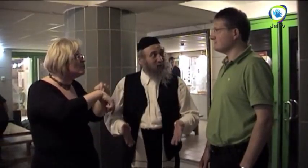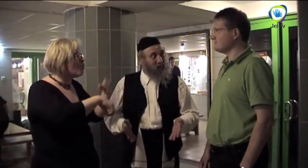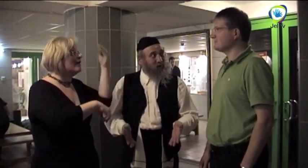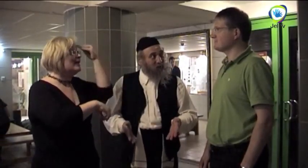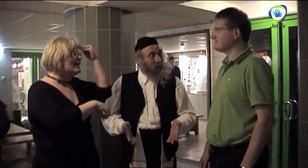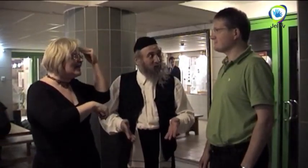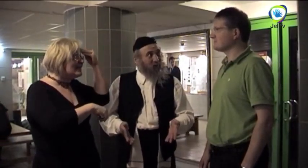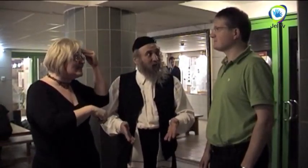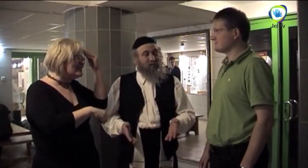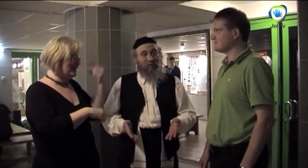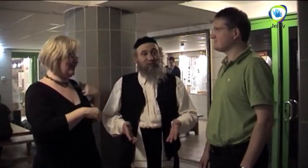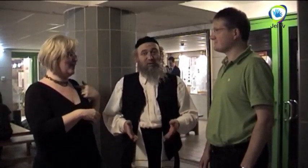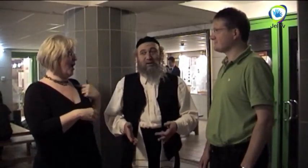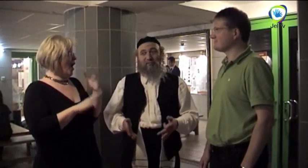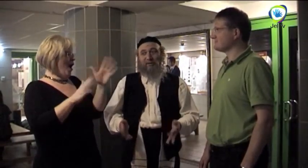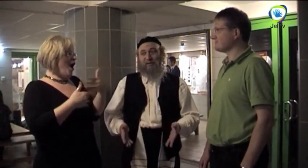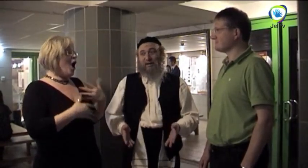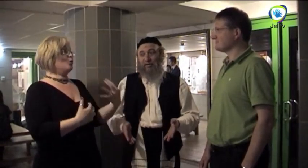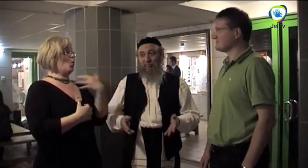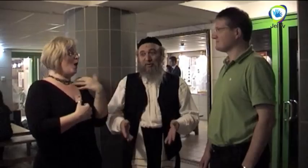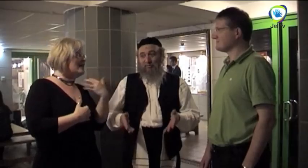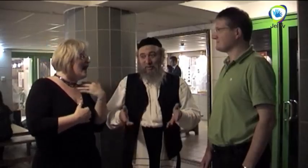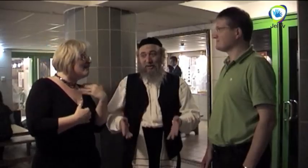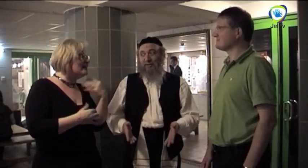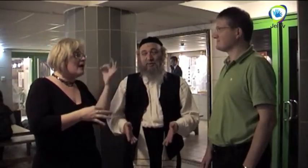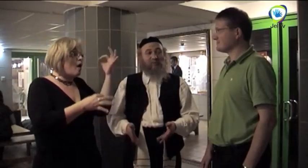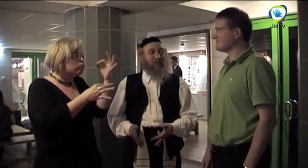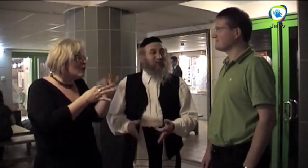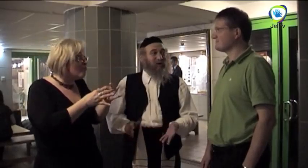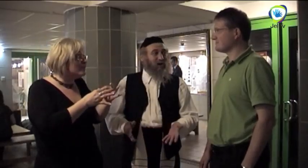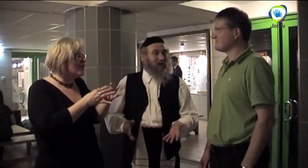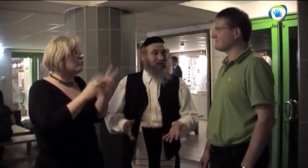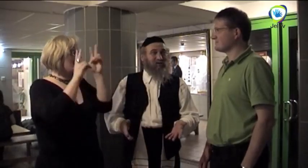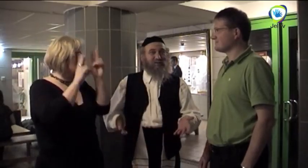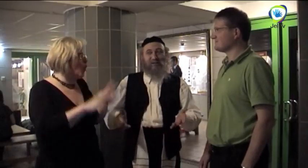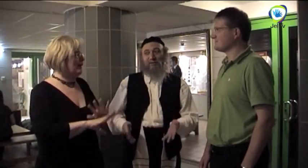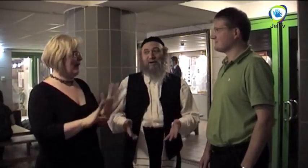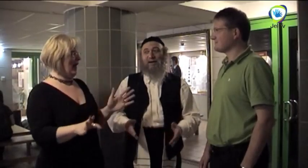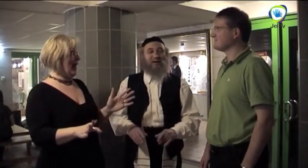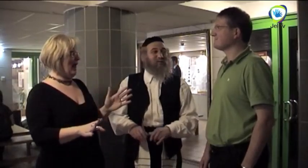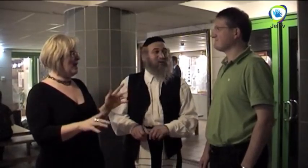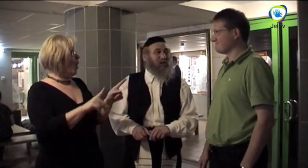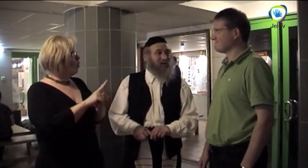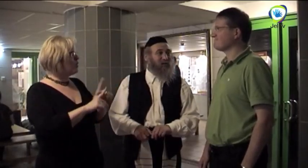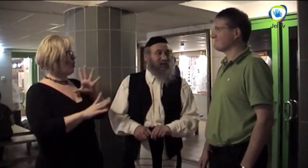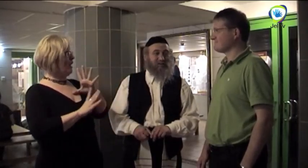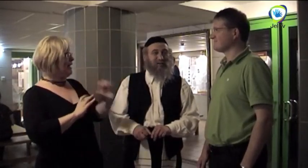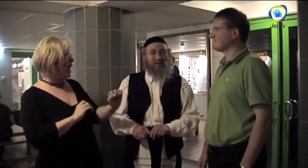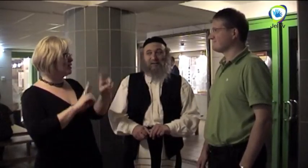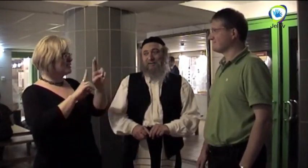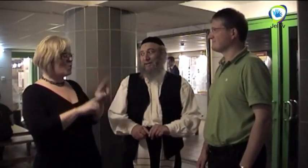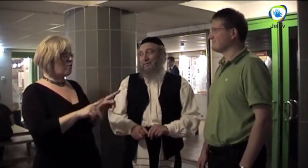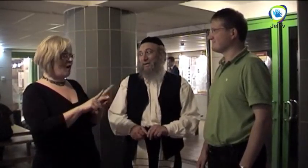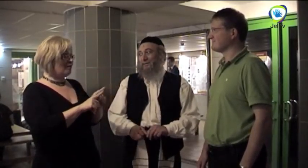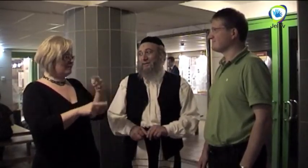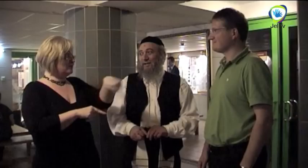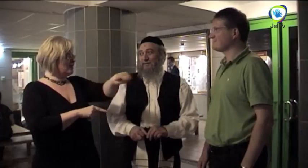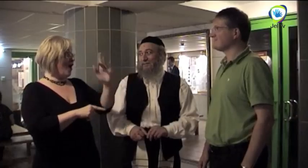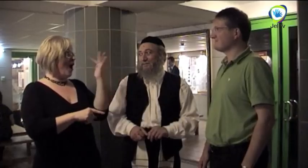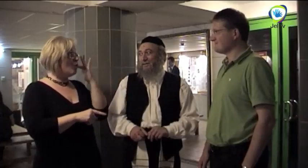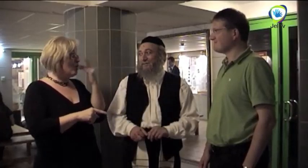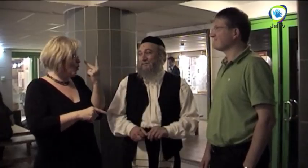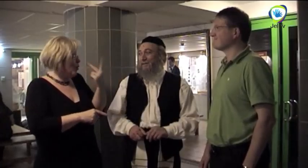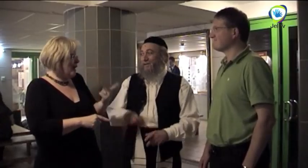dolgot, tehát akkor nevetnek abban a pillanatban, amikor kell, azt reagálják, amit kell. Tehát úgy